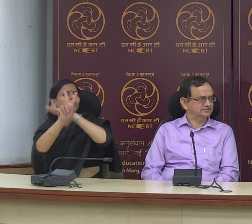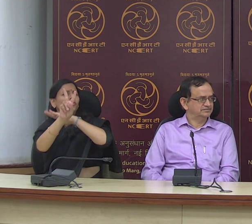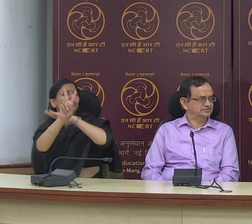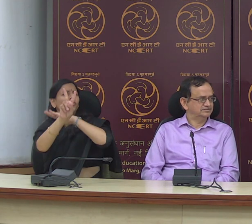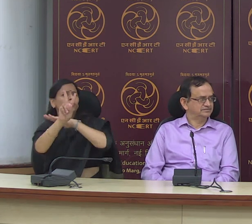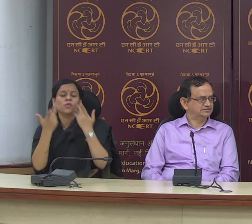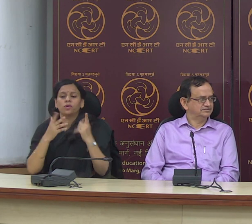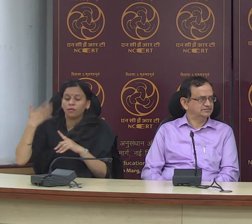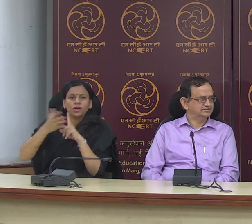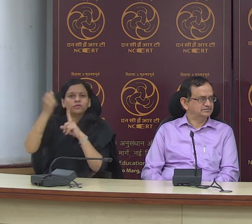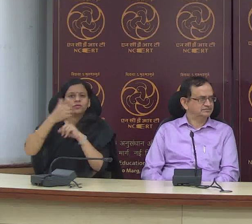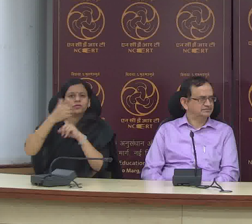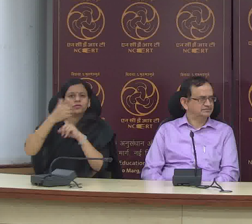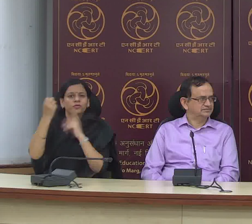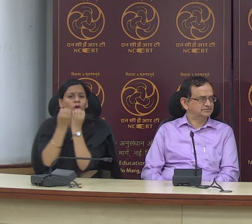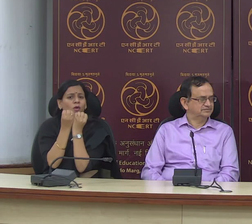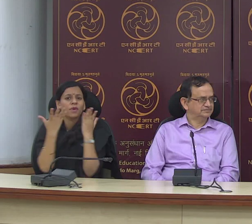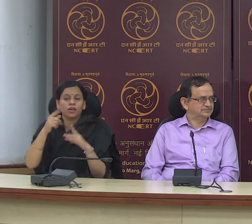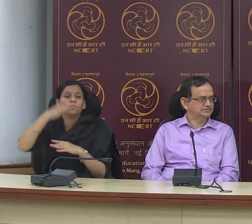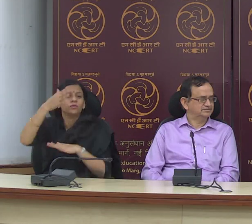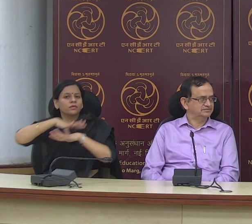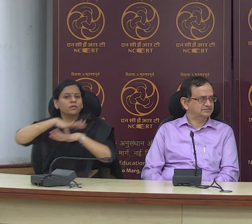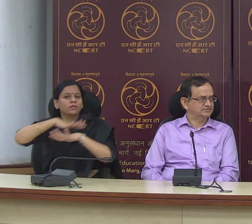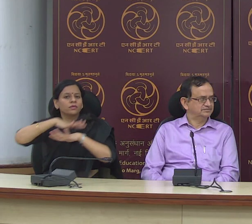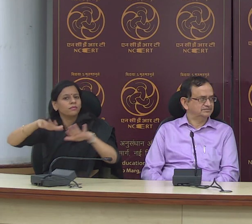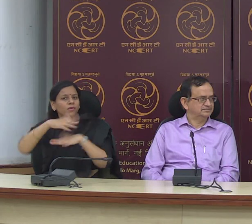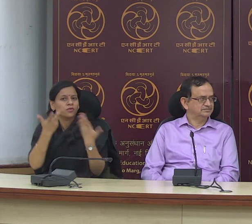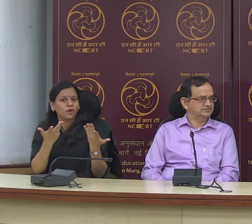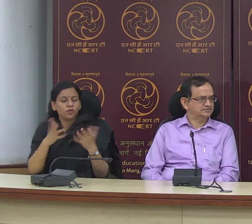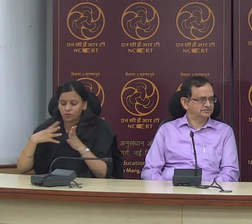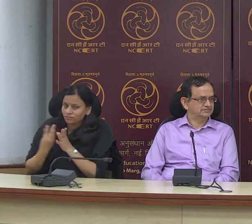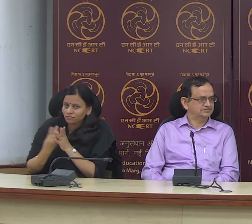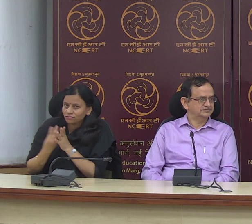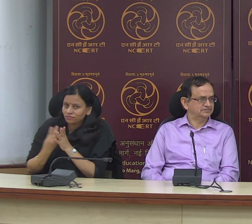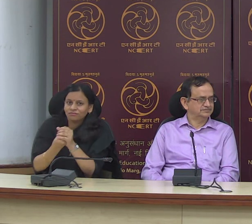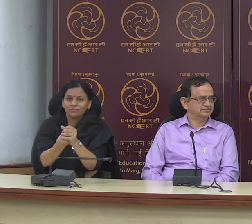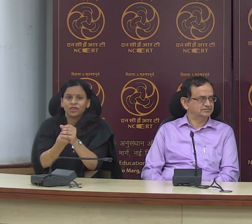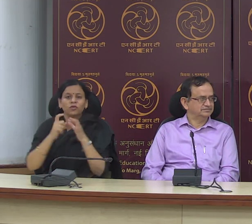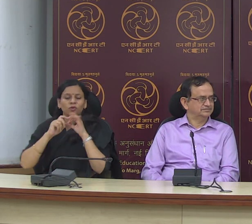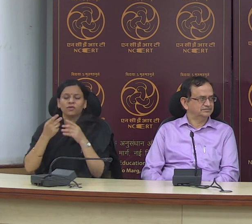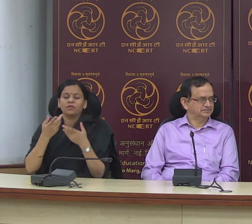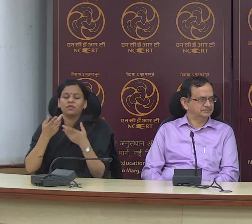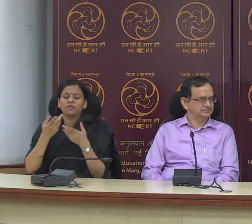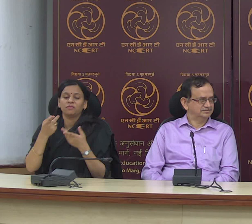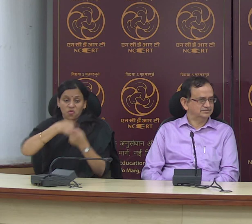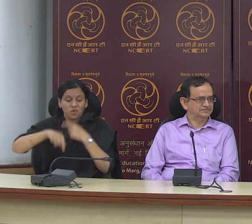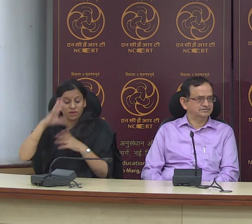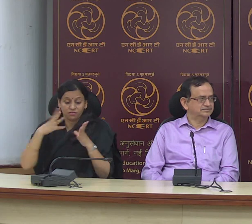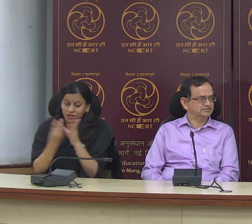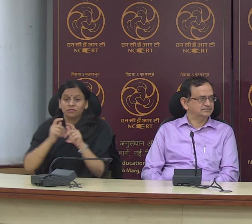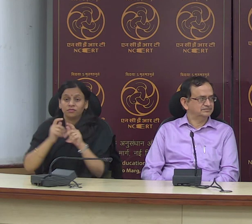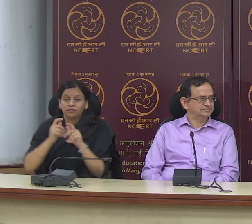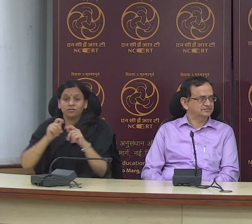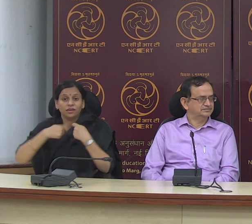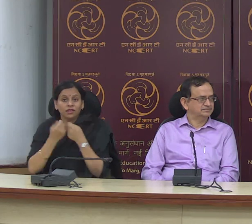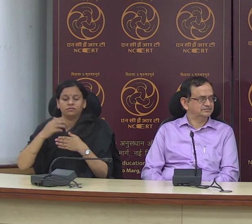कहाँ तक उसे अचीव कर पाए हैं और आगे क्या फ्यूचर प्लान्स हैं, ताकि हम सबको साथ लेकर चलने की जो बात कर रहे हैं, जैसा भी राजीव जी ने भी कहा कि उनके